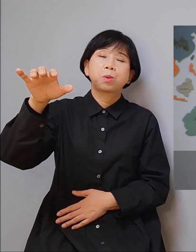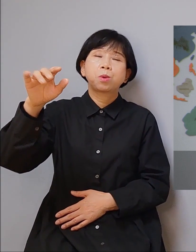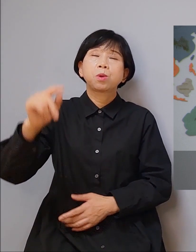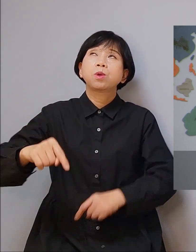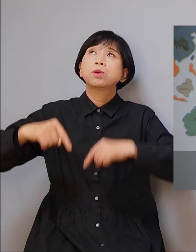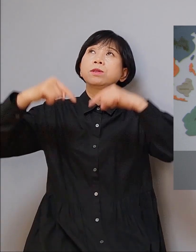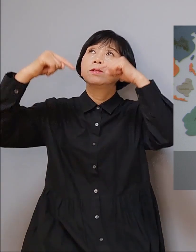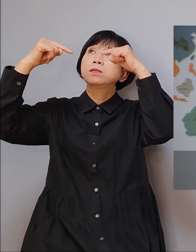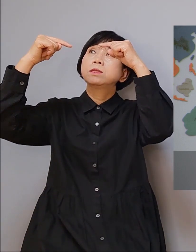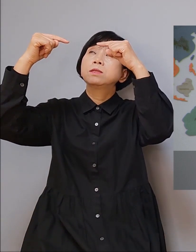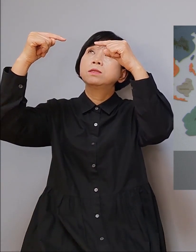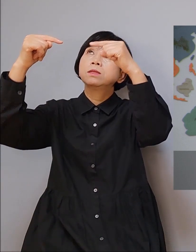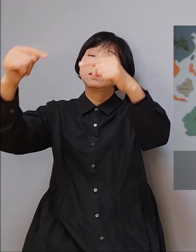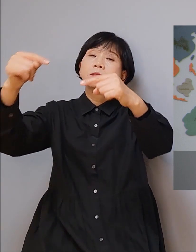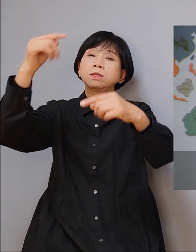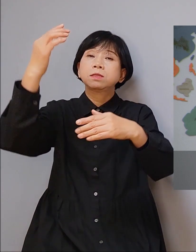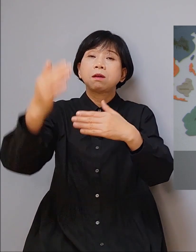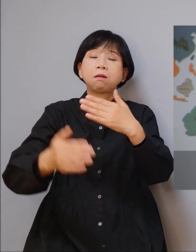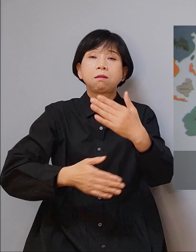곳으로